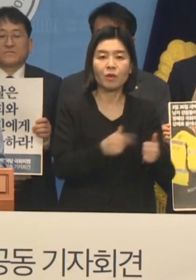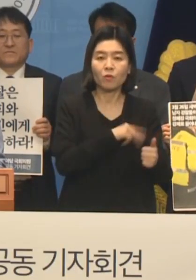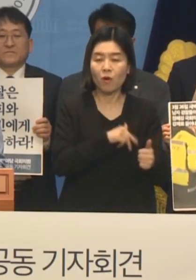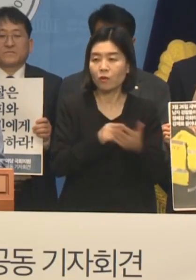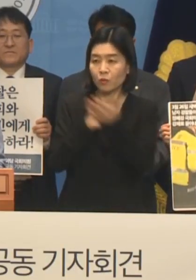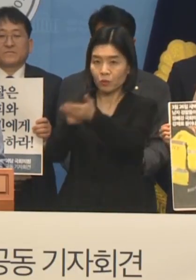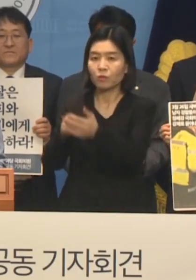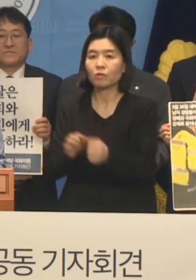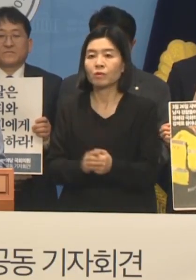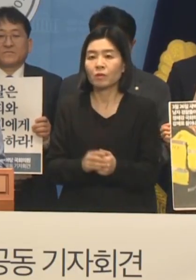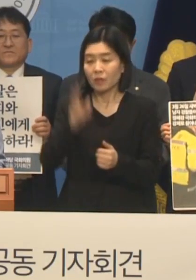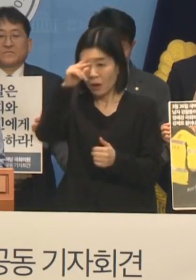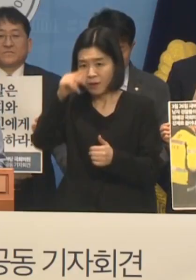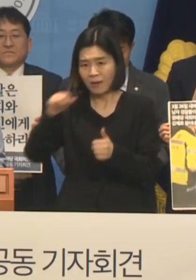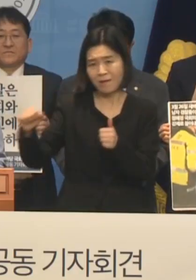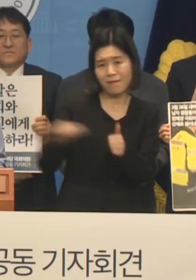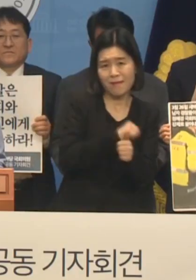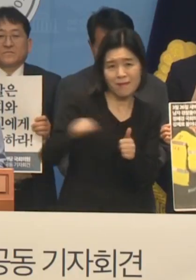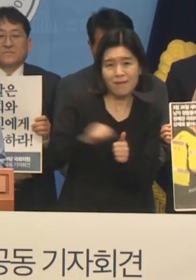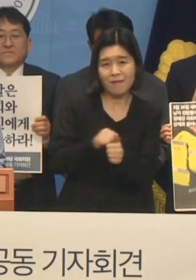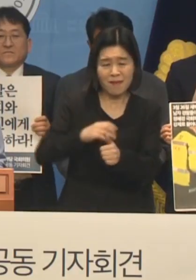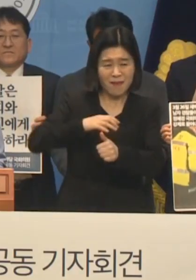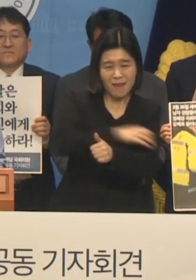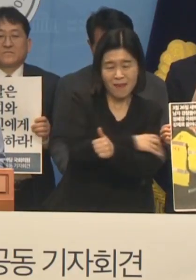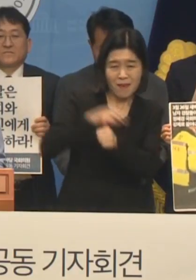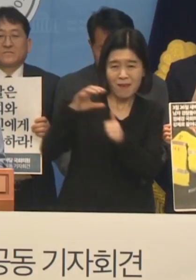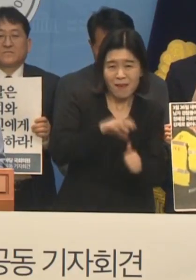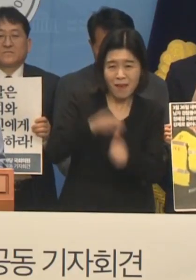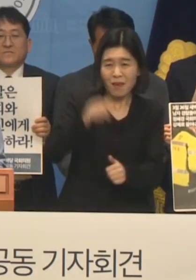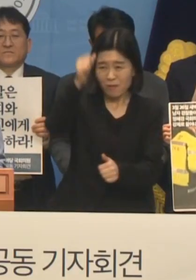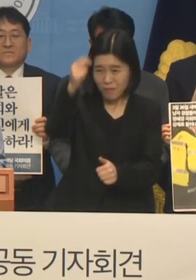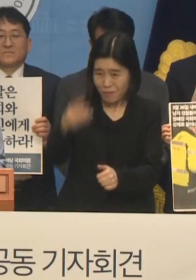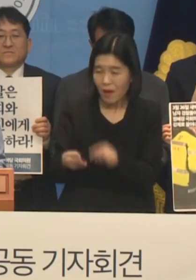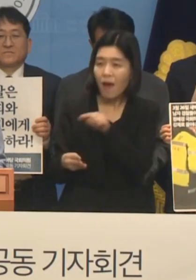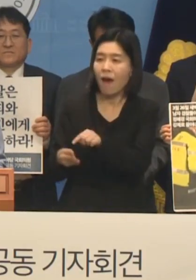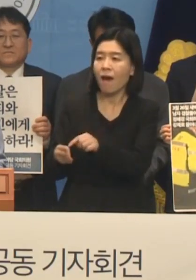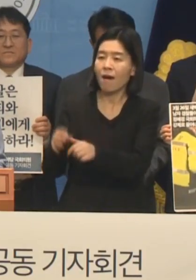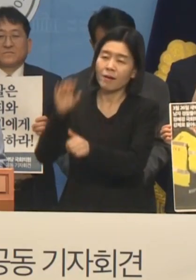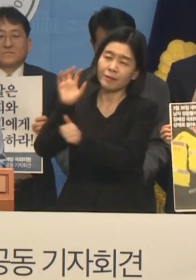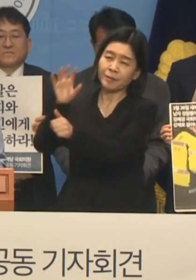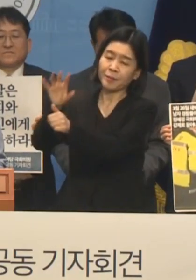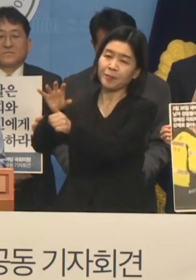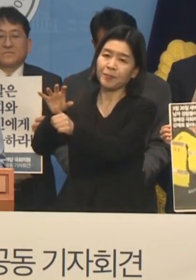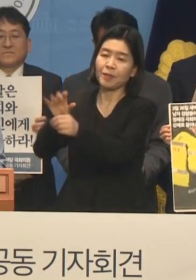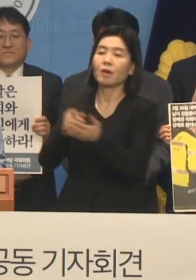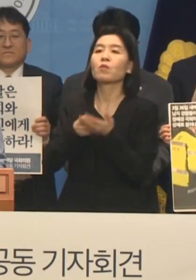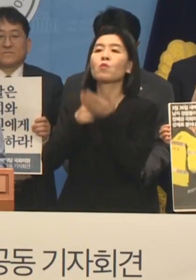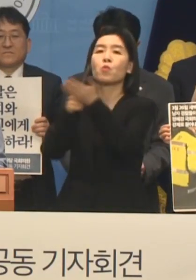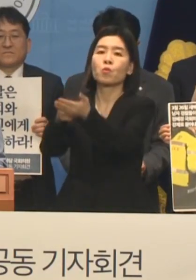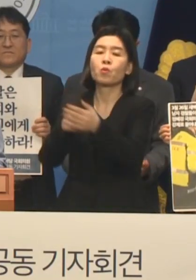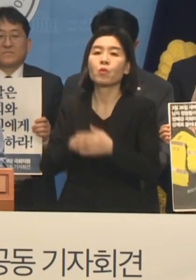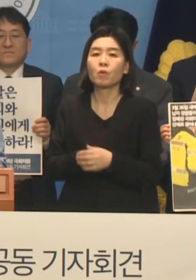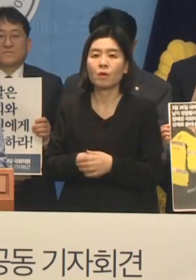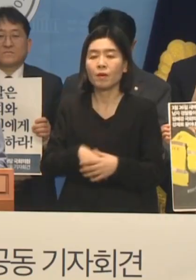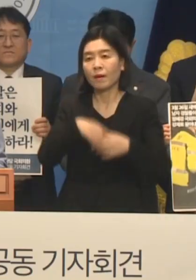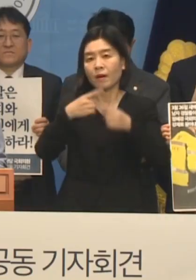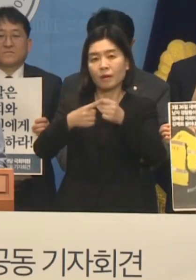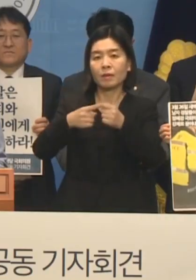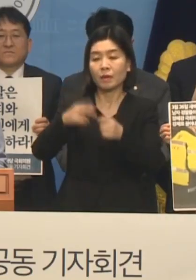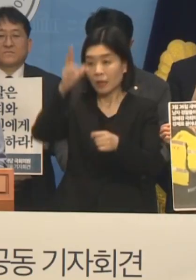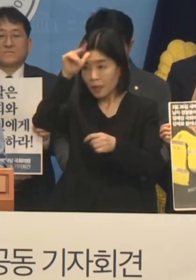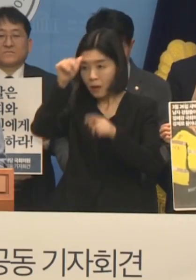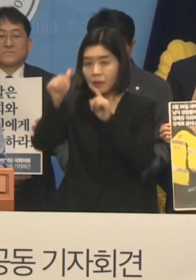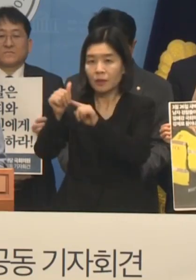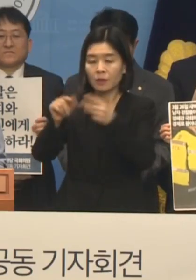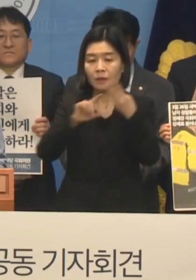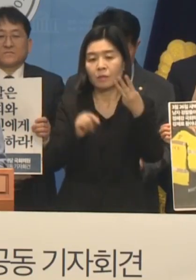상습적이고 폭력적인 경찰의 과잉 진압을 강력히 규탄하며 다음과 같이 요구한다. 하나, 경찰은